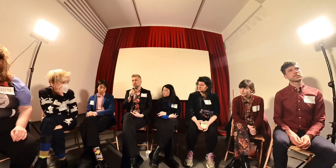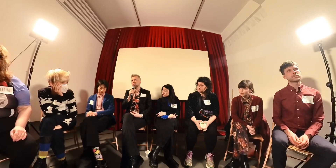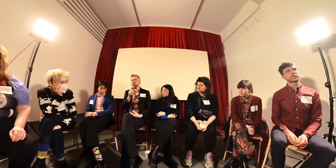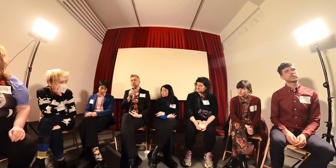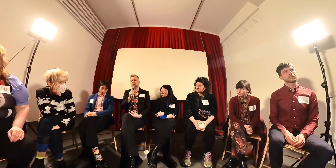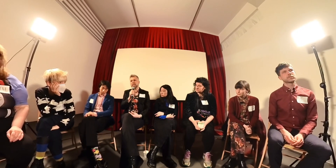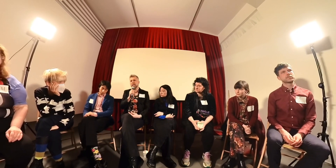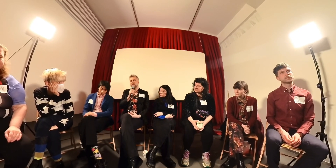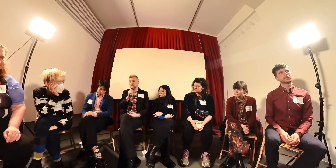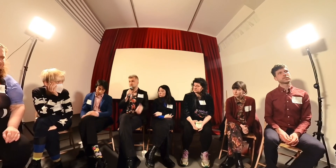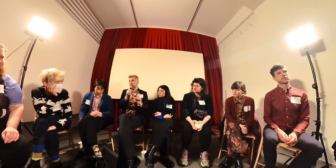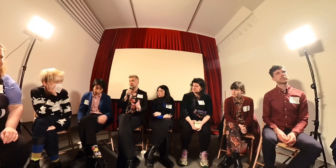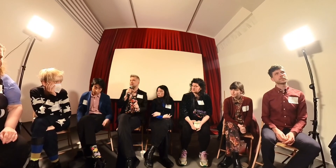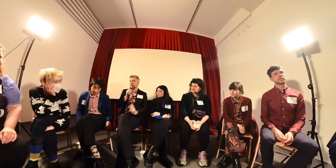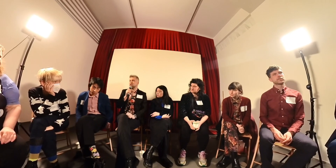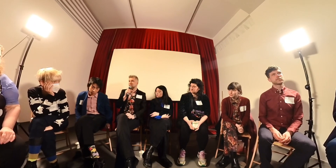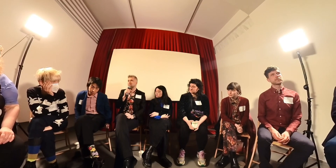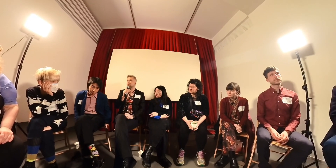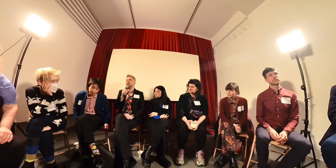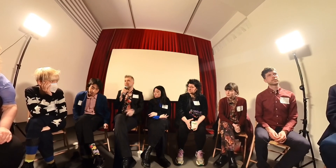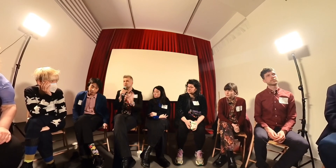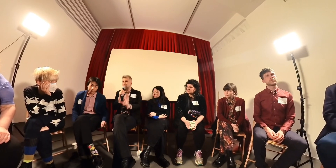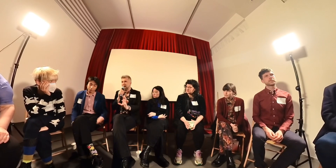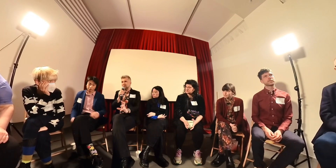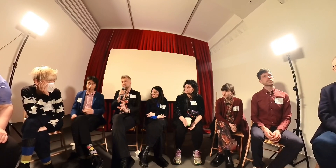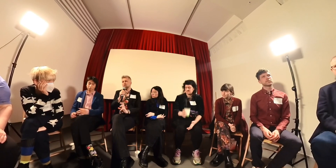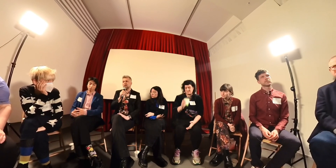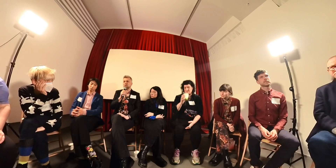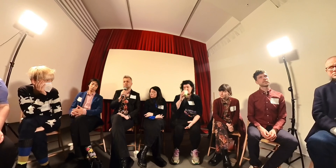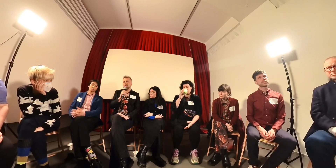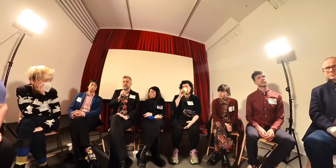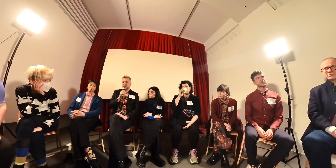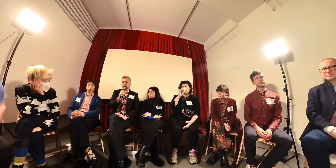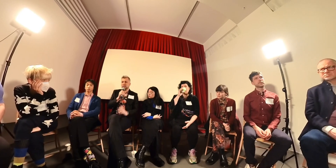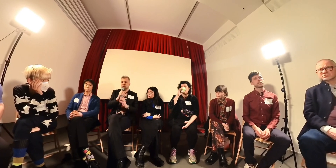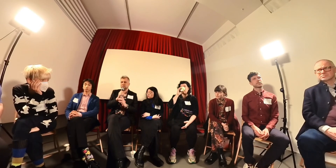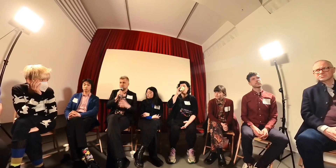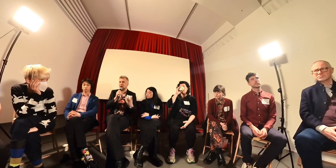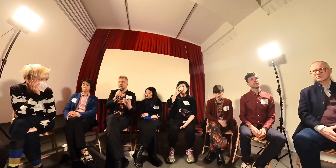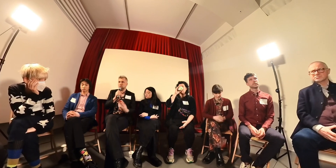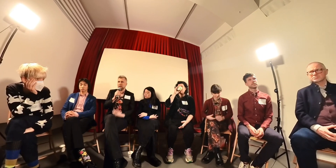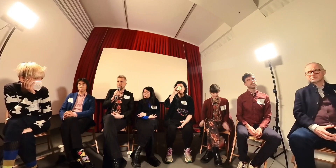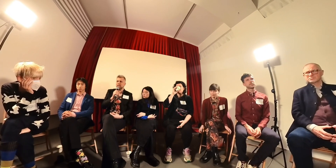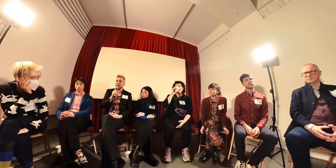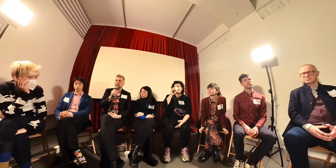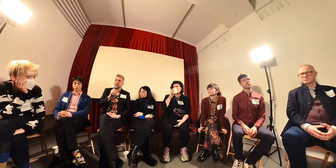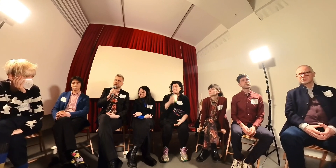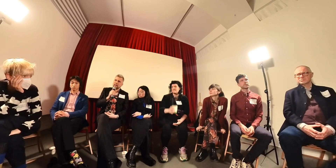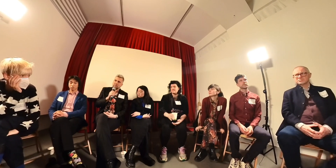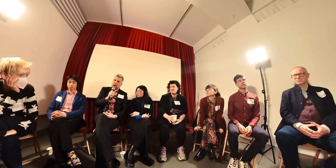individuální životní zkušenosti, což můžeme dělat i prostřednictvím umění, to je právě to, co mě na tom vizuálním